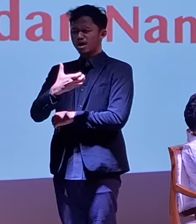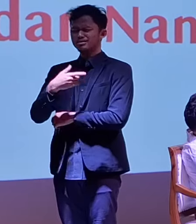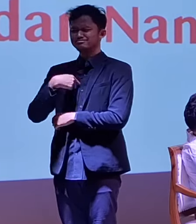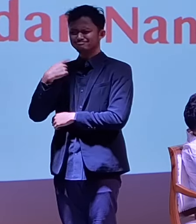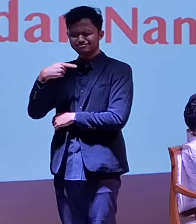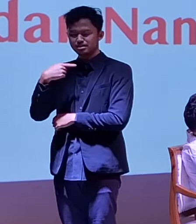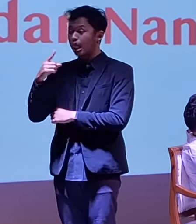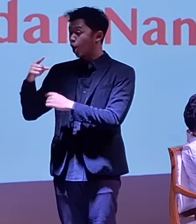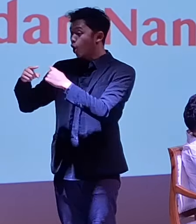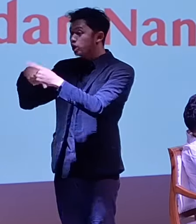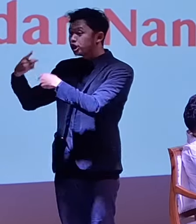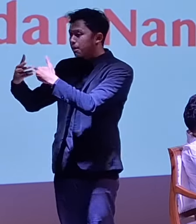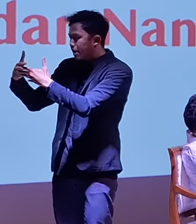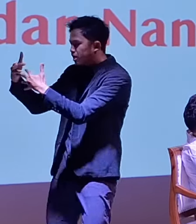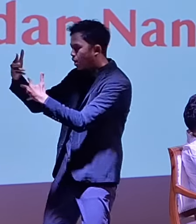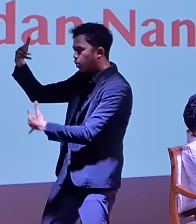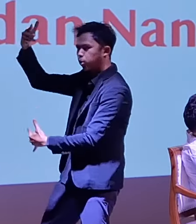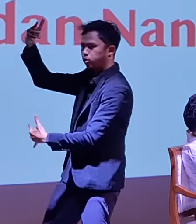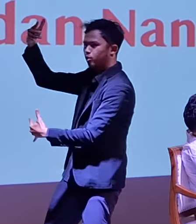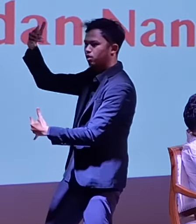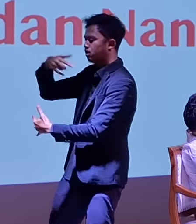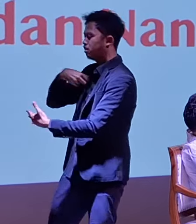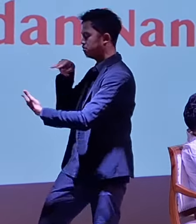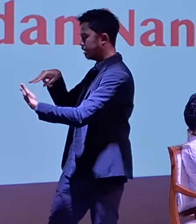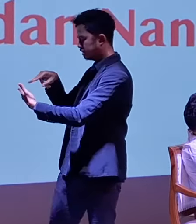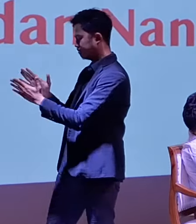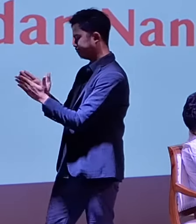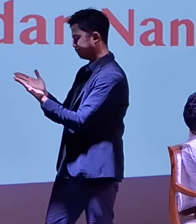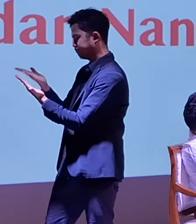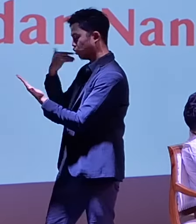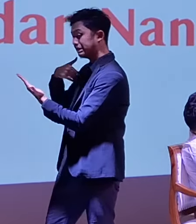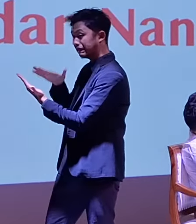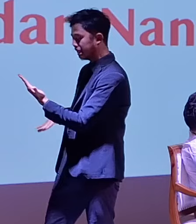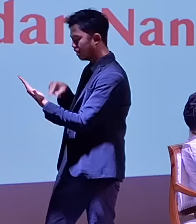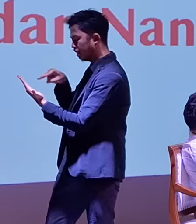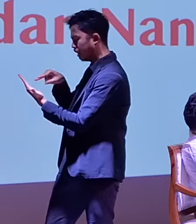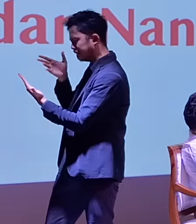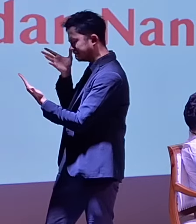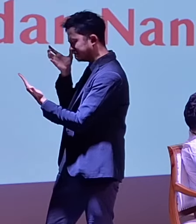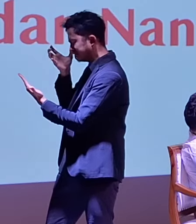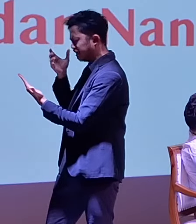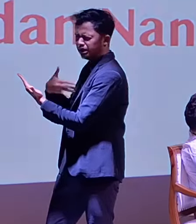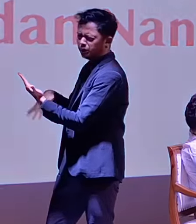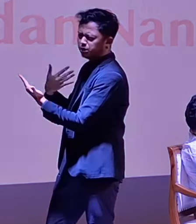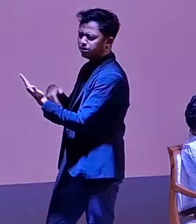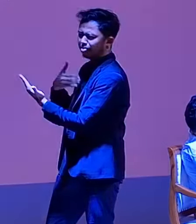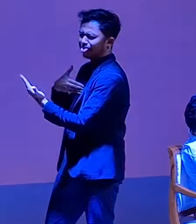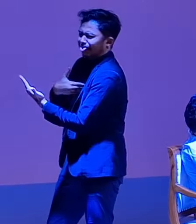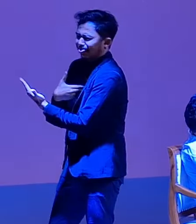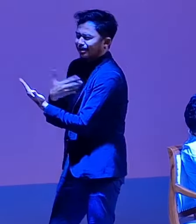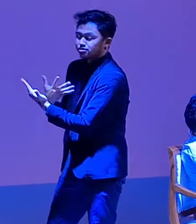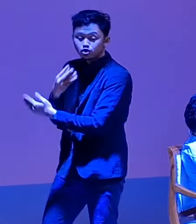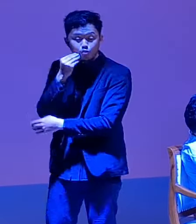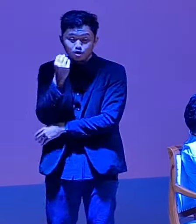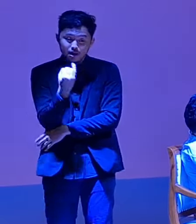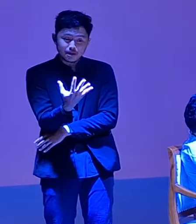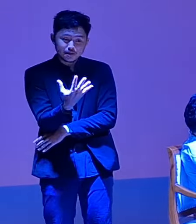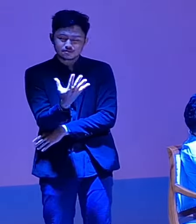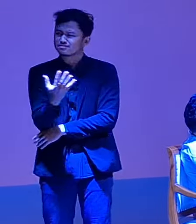yang panjang, novel, itu butuh daya tahan gitu. Untuk anak yang masih kecil, perlu daya tahan untuk baca yang itu panjang. Itu usia berapa